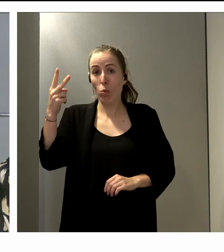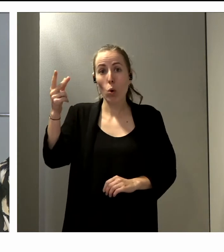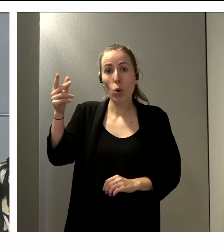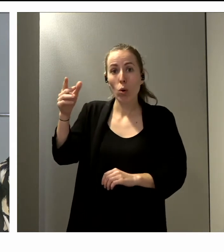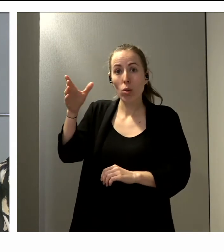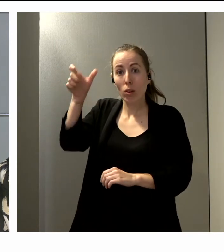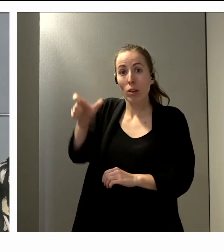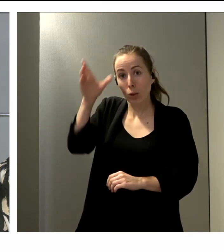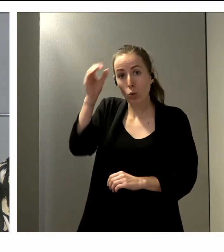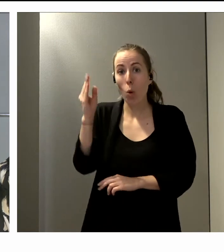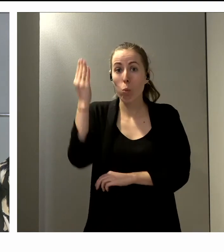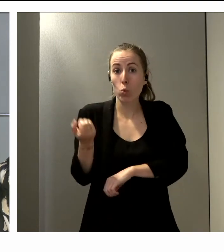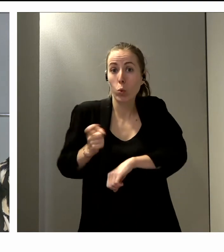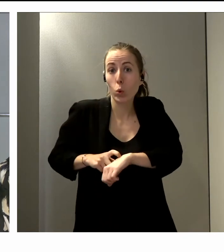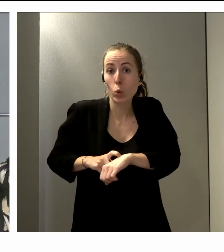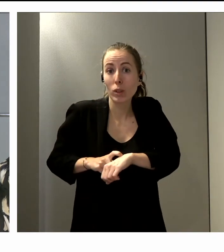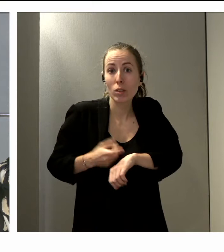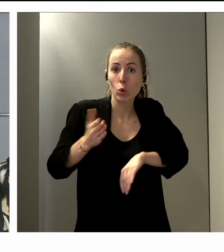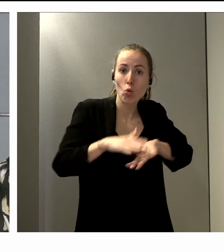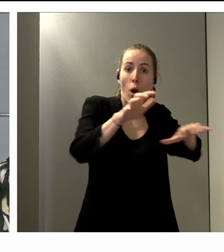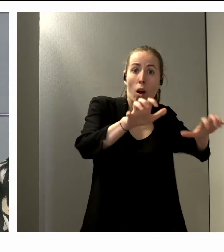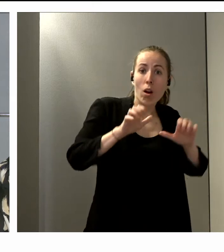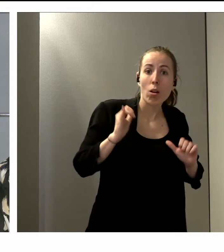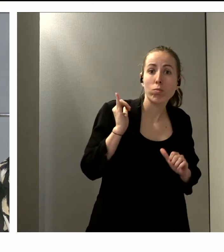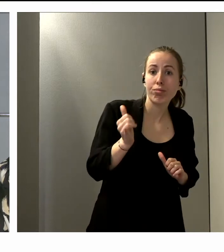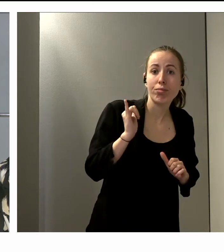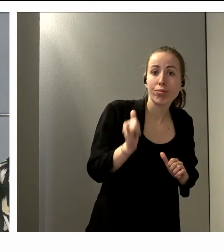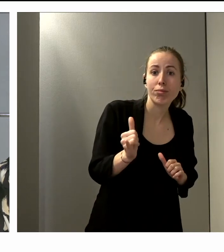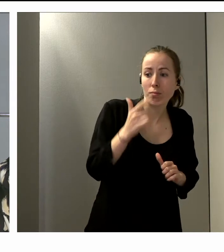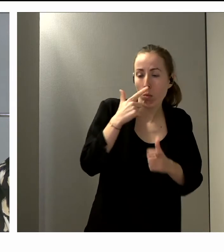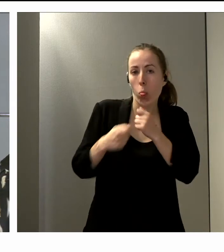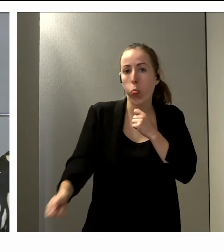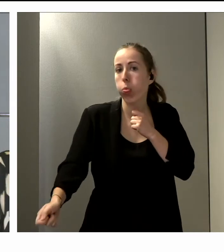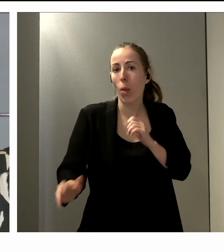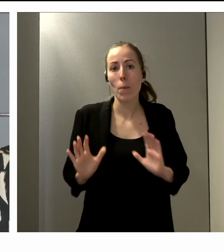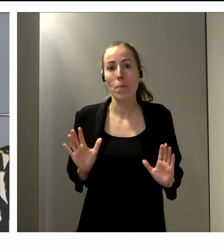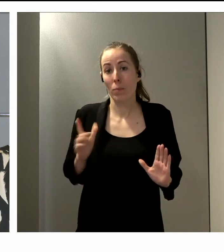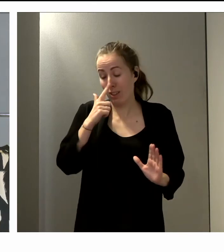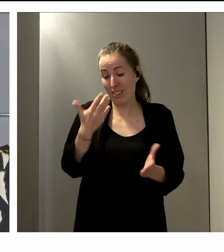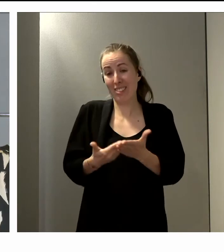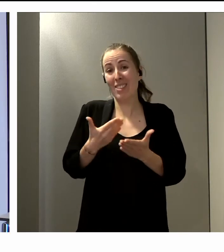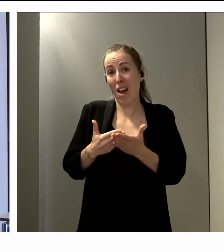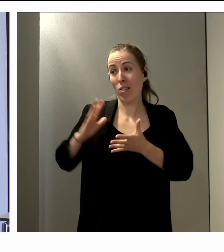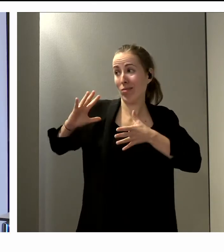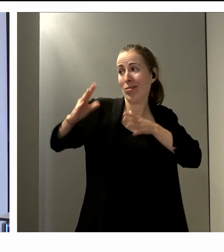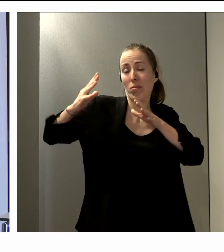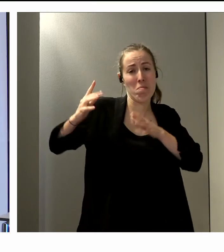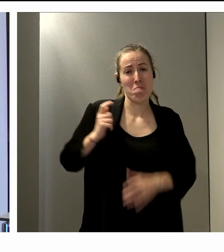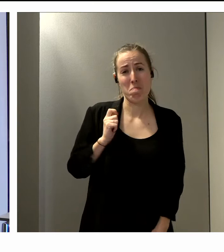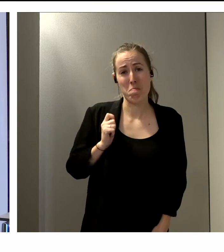de l'immédiateté. Là-dessus, on a malheureusement assez peu progressé. Et puis, il y a une dimension moi, qui me